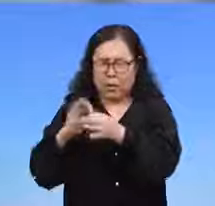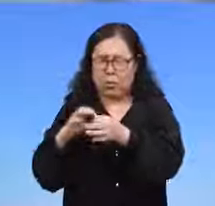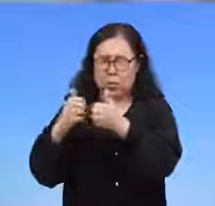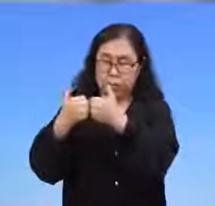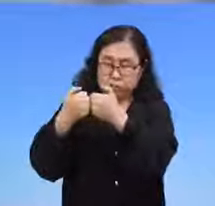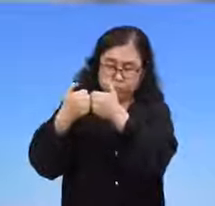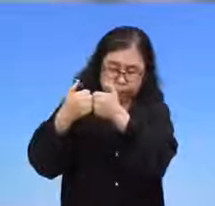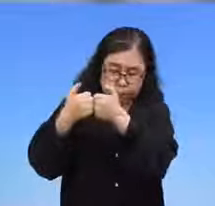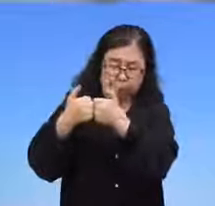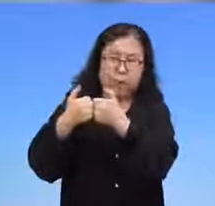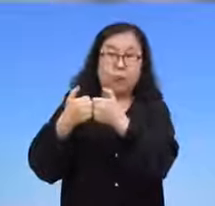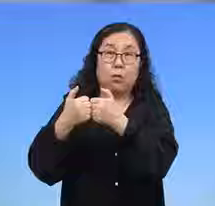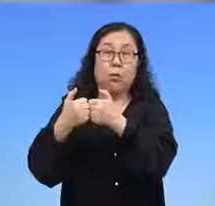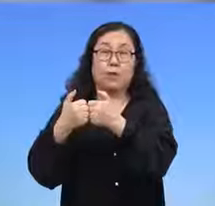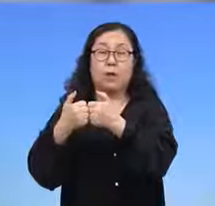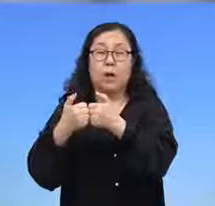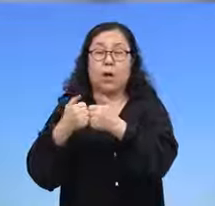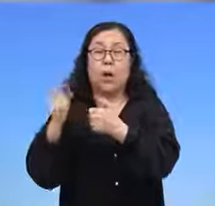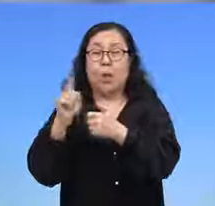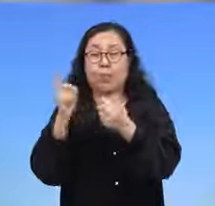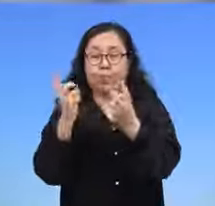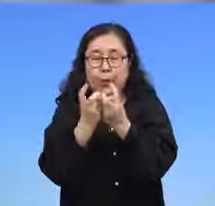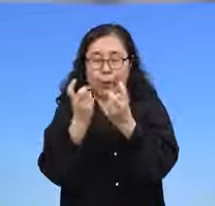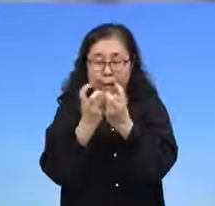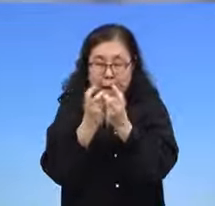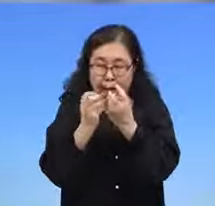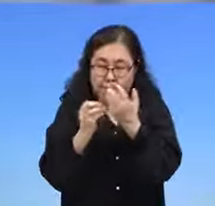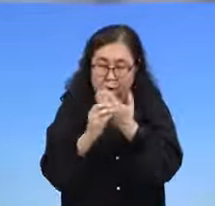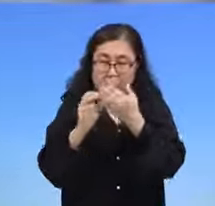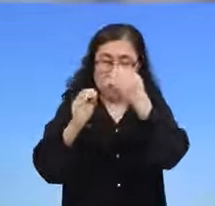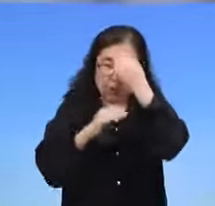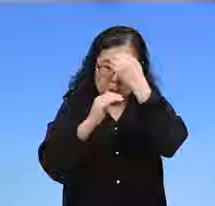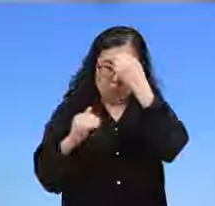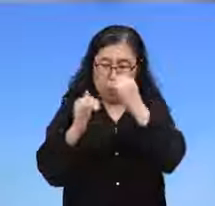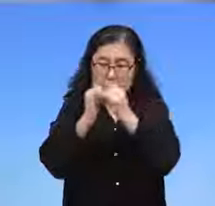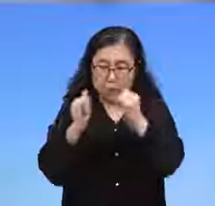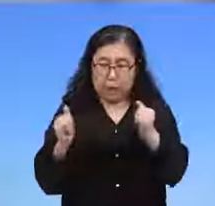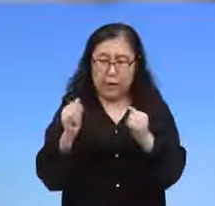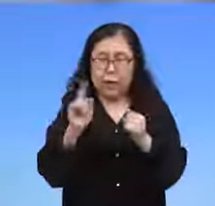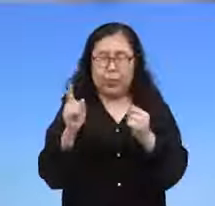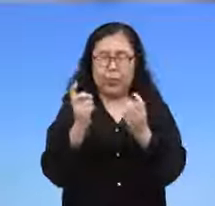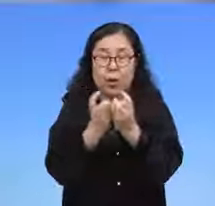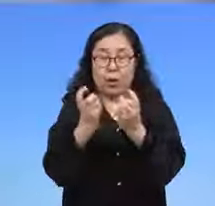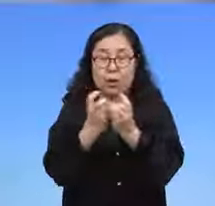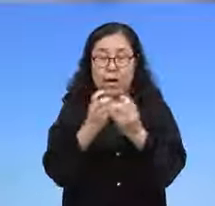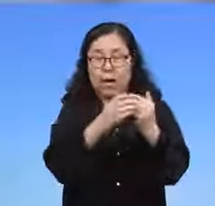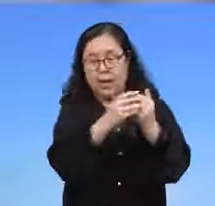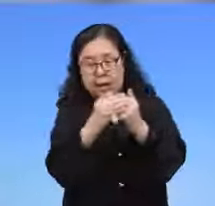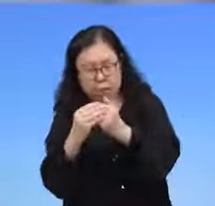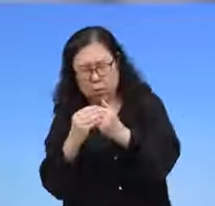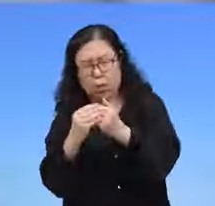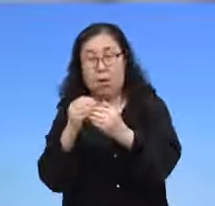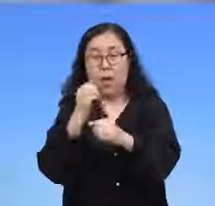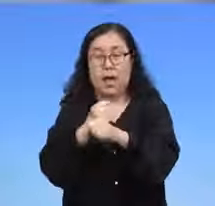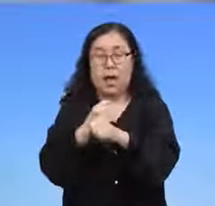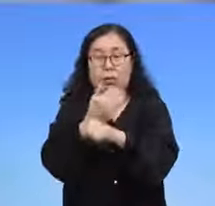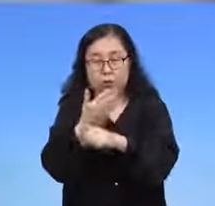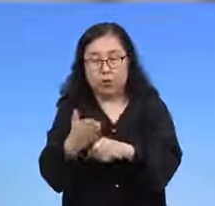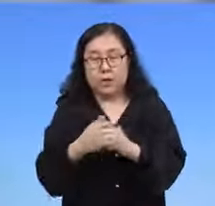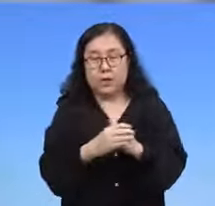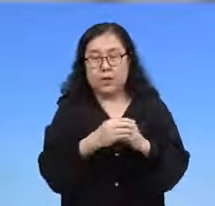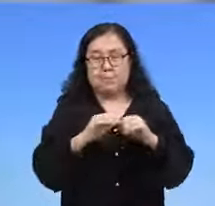어떻게 하는 것이 우리 성도님들에게 가장 적절한 가이드 역할을 할 수 있는 건지를 불철주야